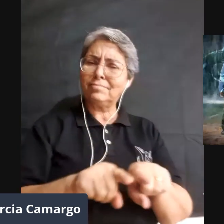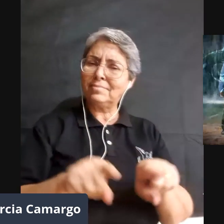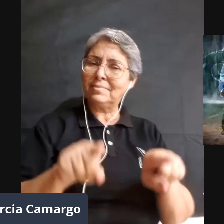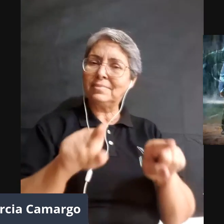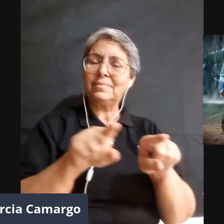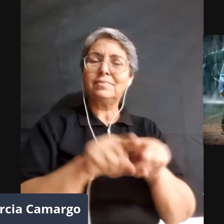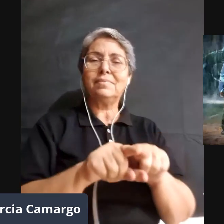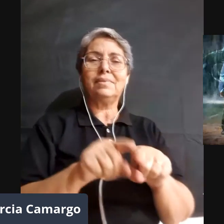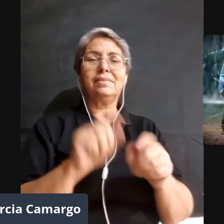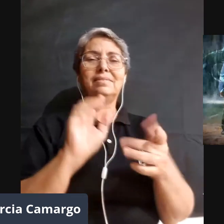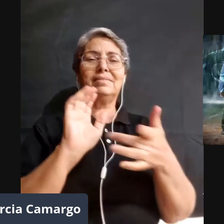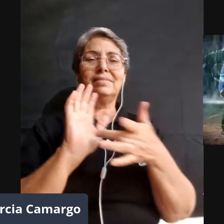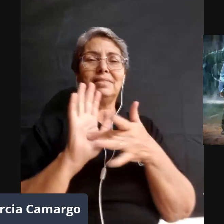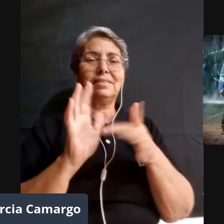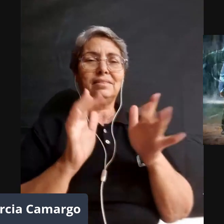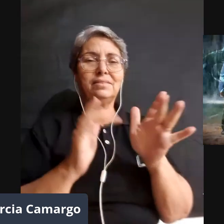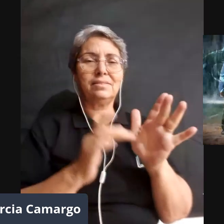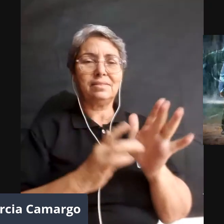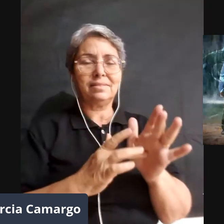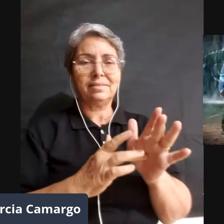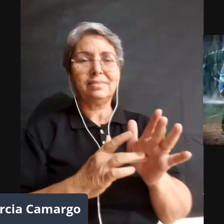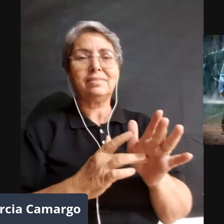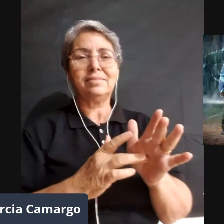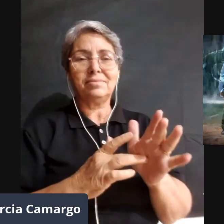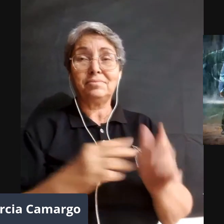Jesus é nossa